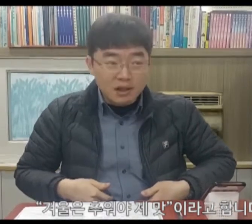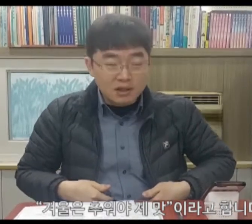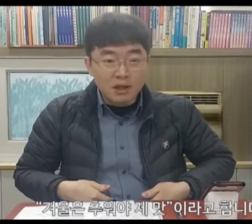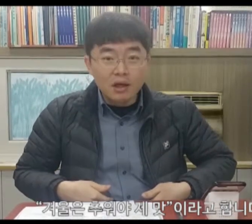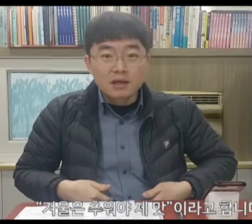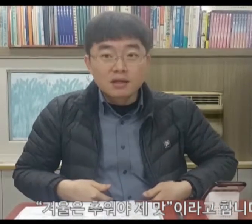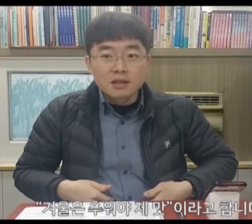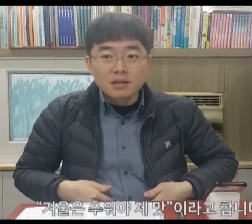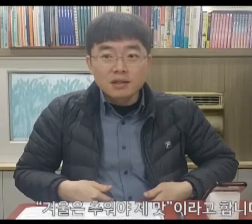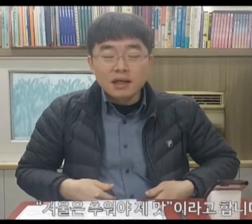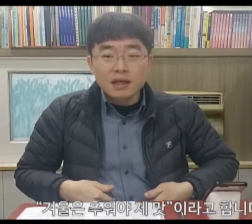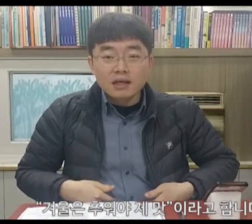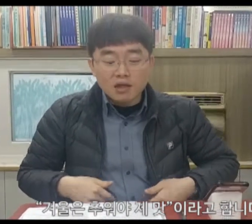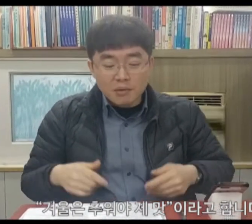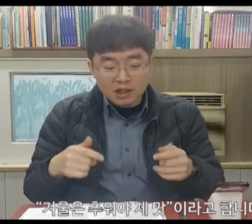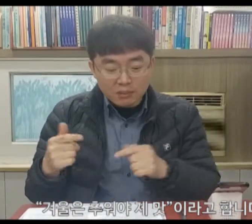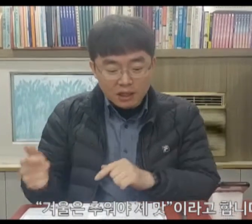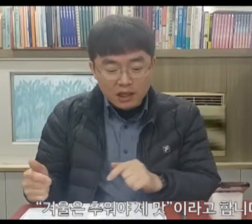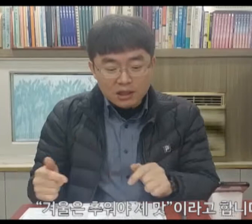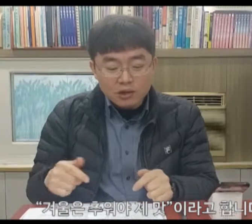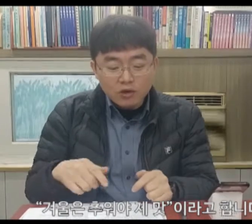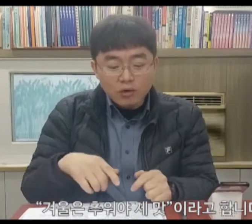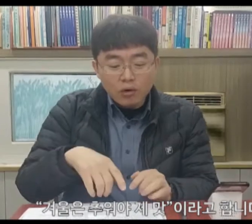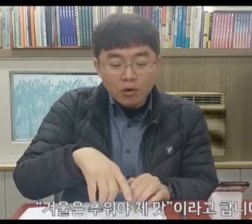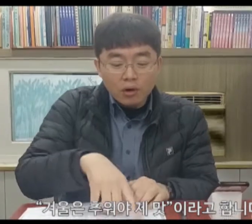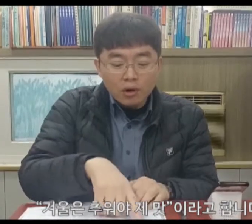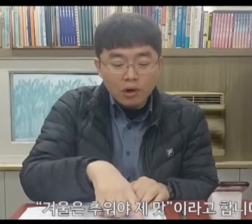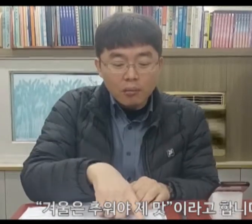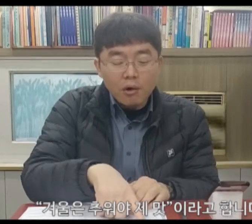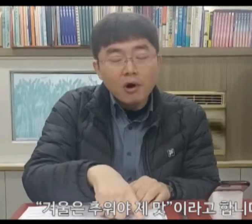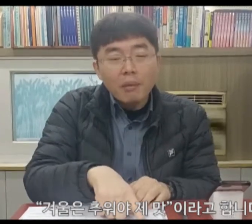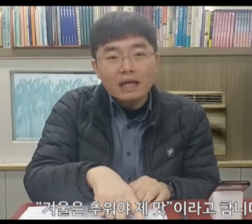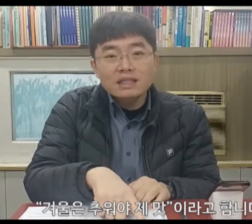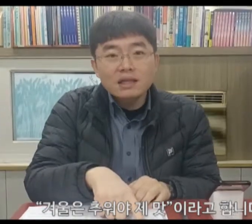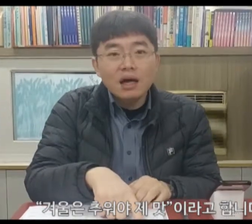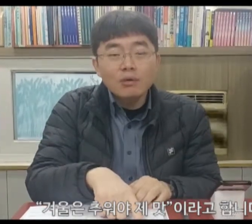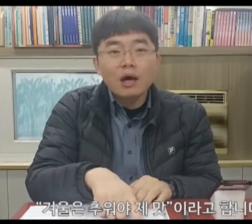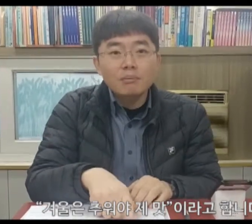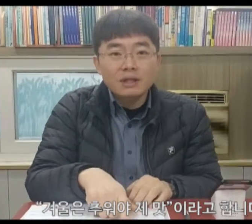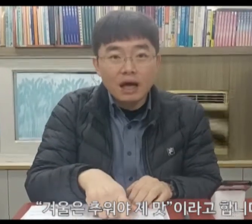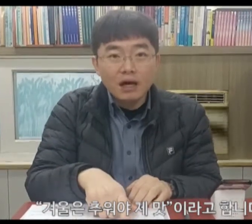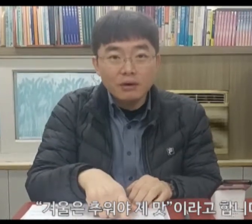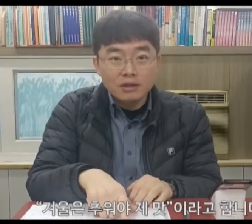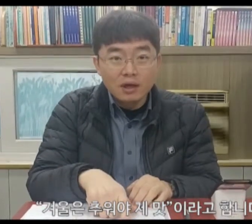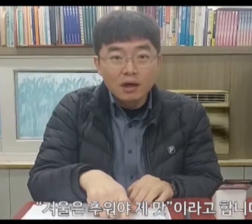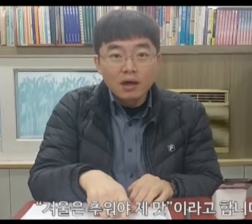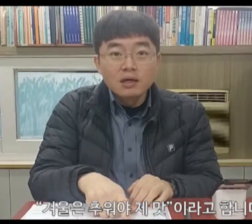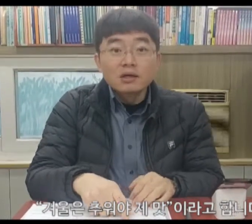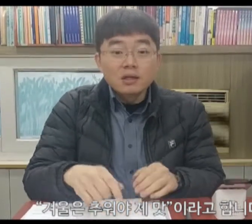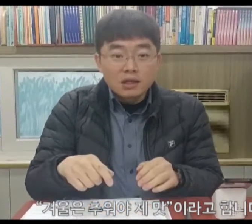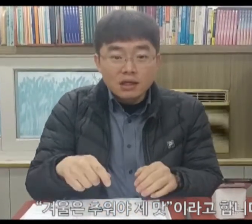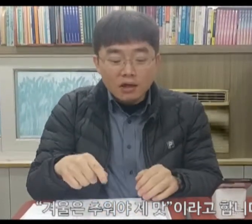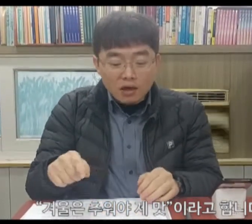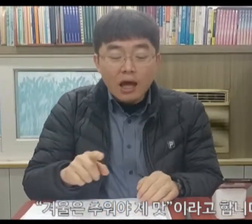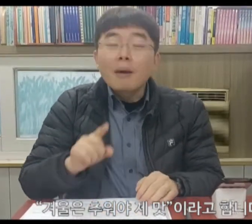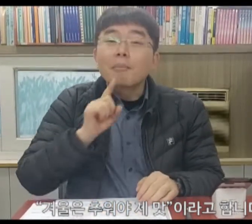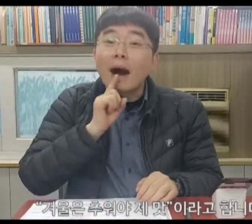가면은 이게 설명이 됩니다. 그리고 뭐뭐 마시라고 합니다. 이런